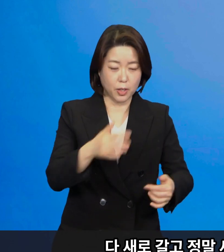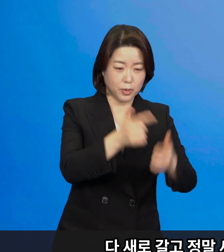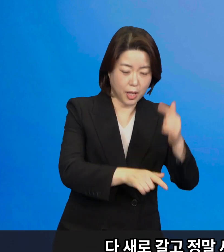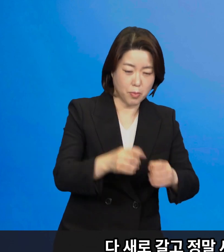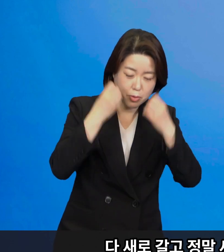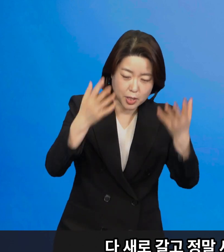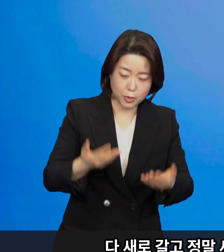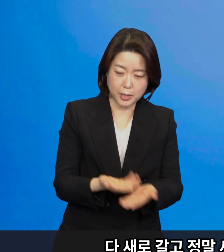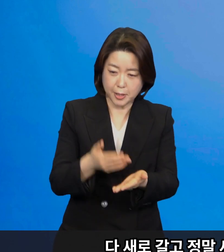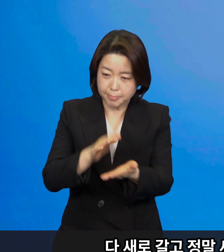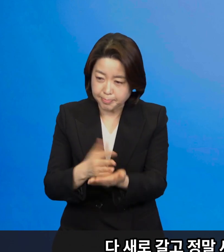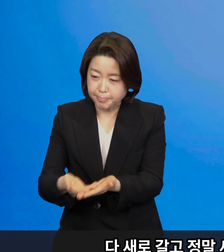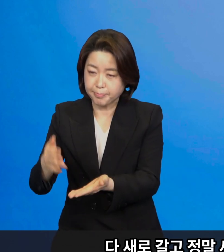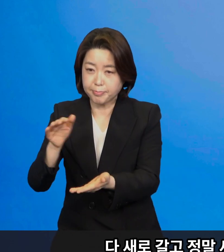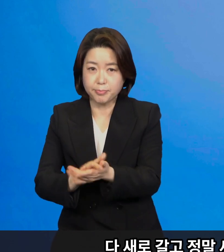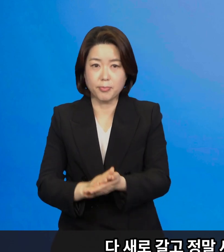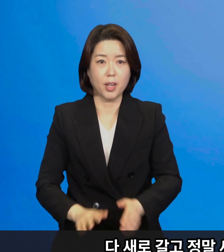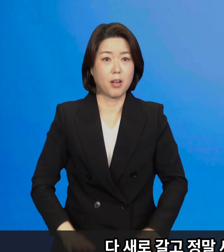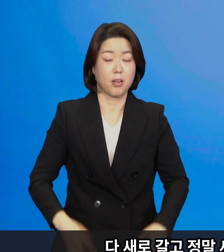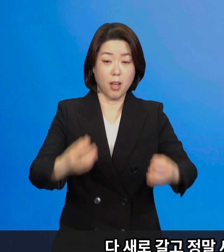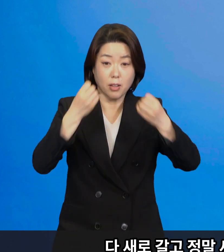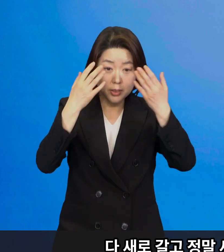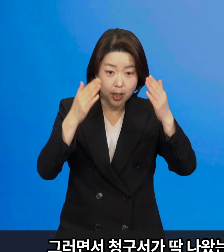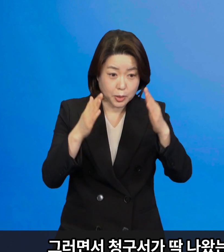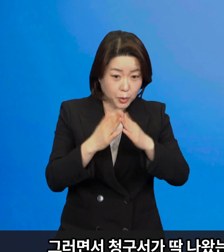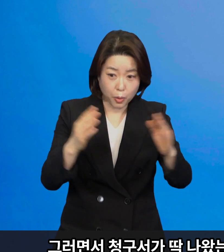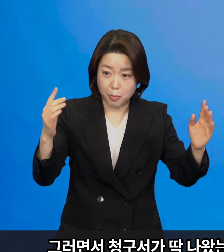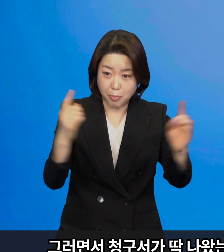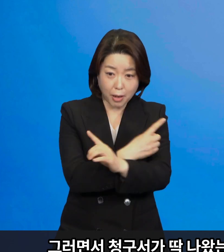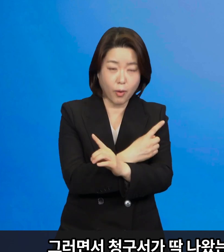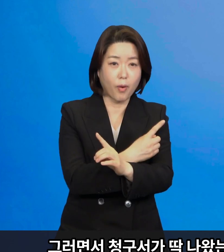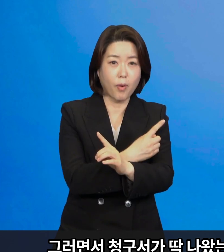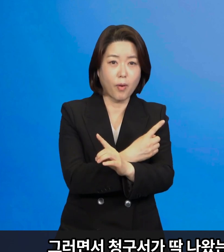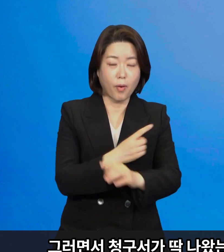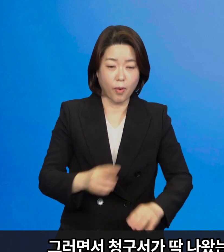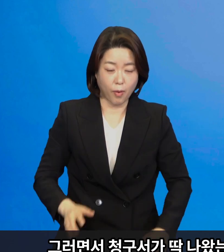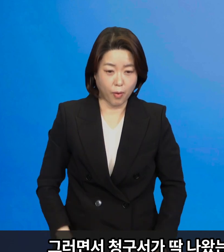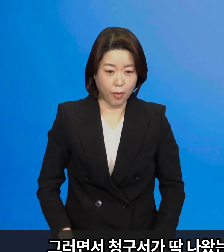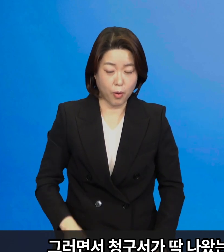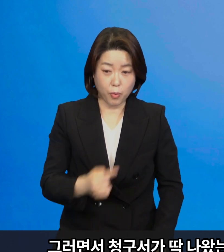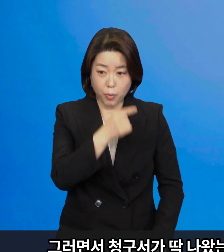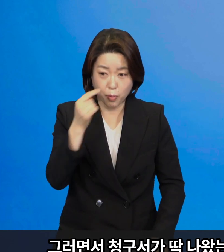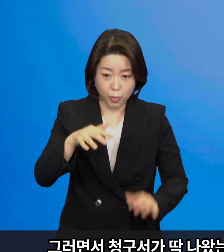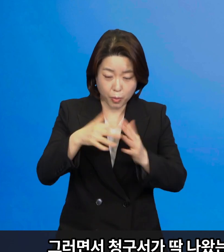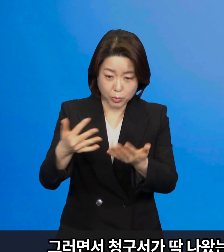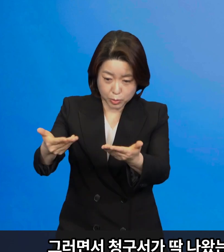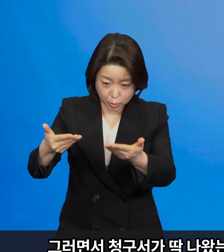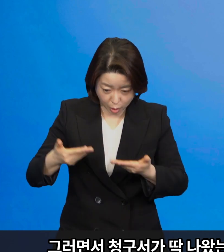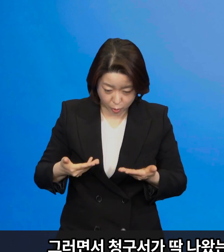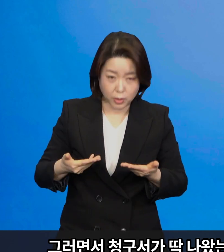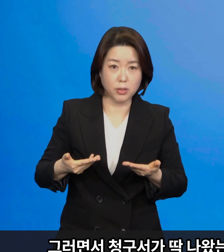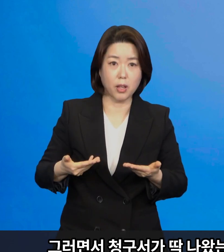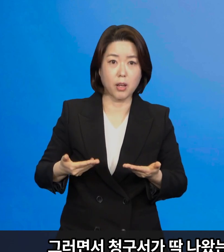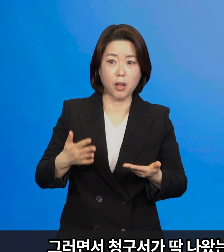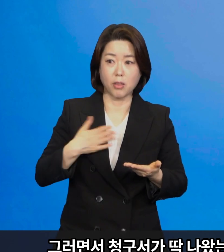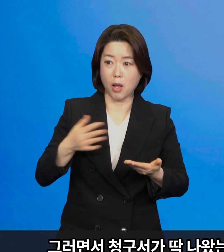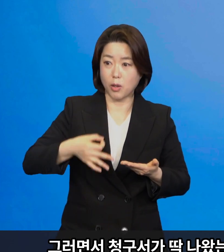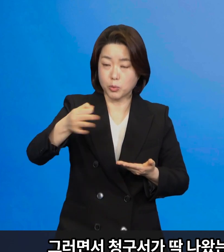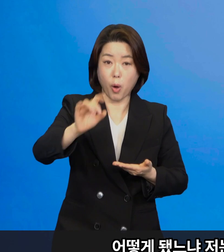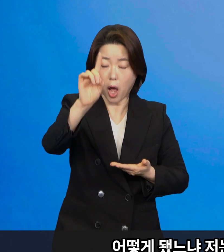새로 갈고 정말 새 집처럼 바뀌었습니다. 그러면서 청구서가 딱 나왔는데 제가 한 푼도 안 내게